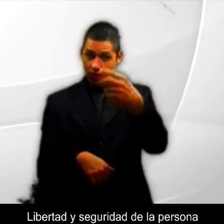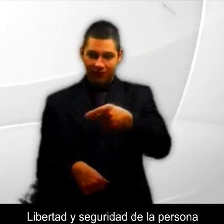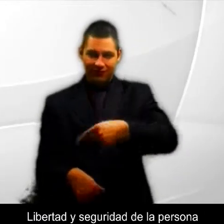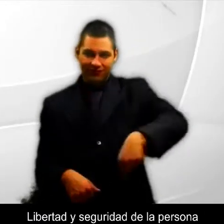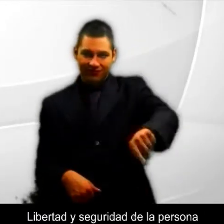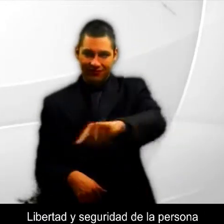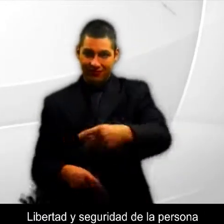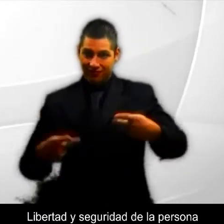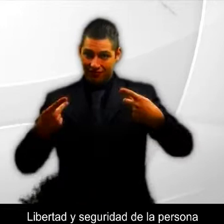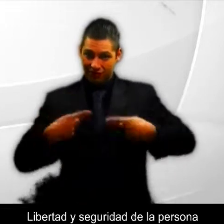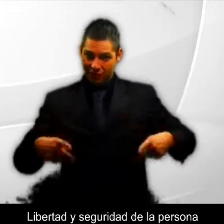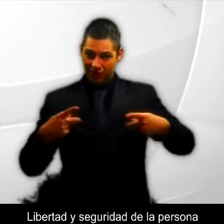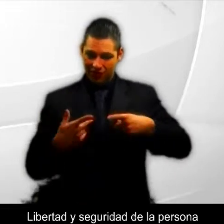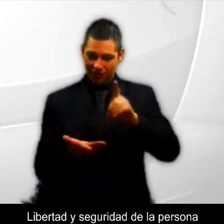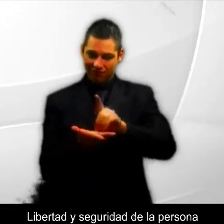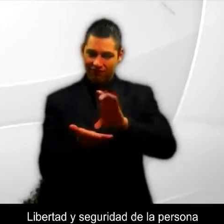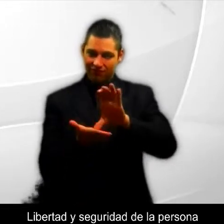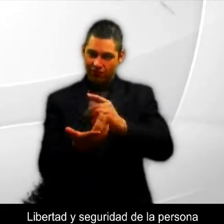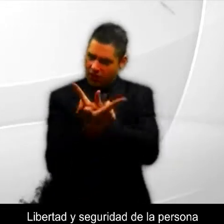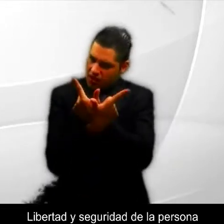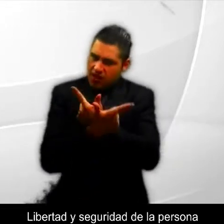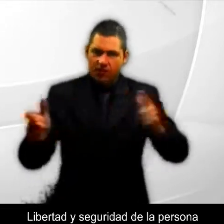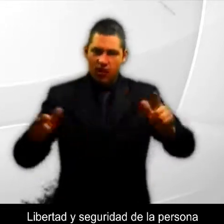Artículo 14. Libertad y seguridad de la persona.